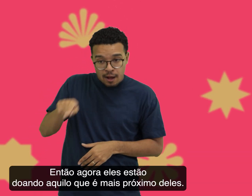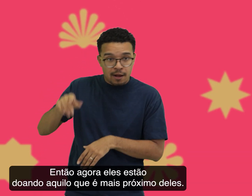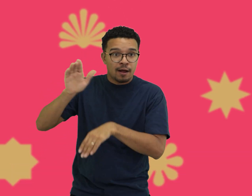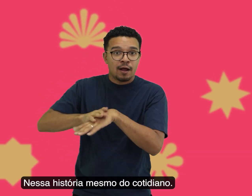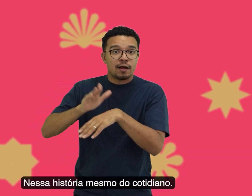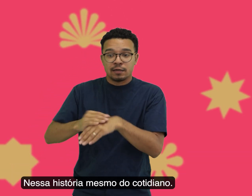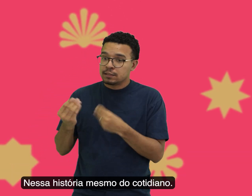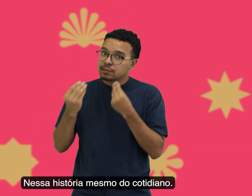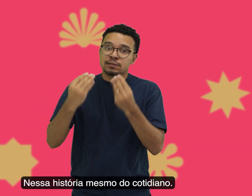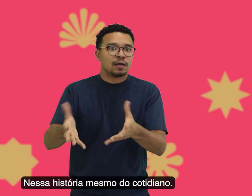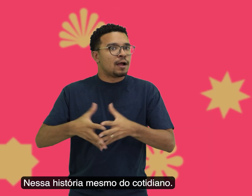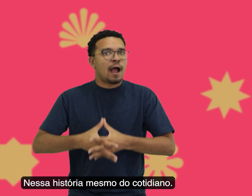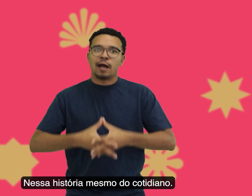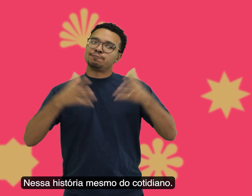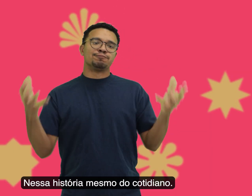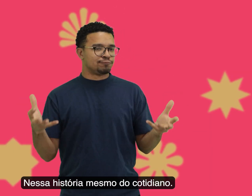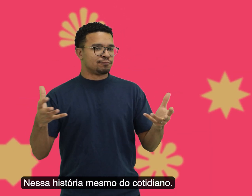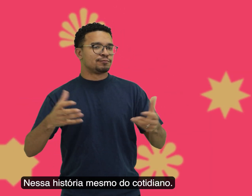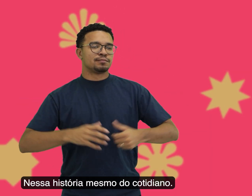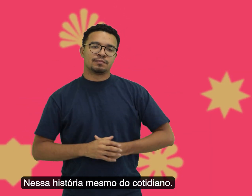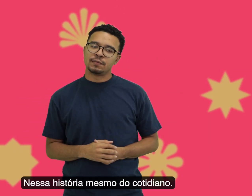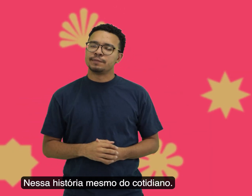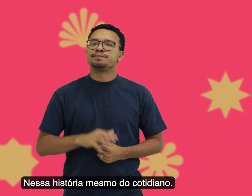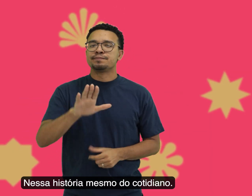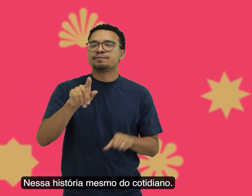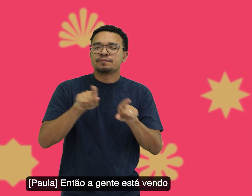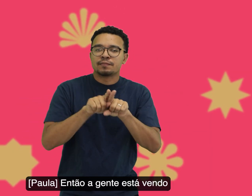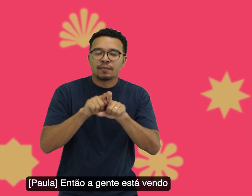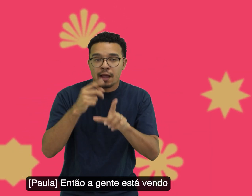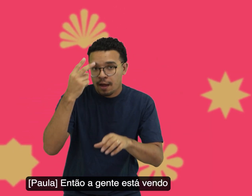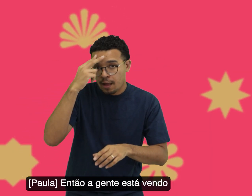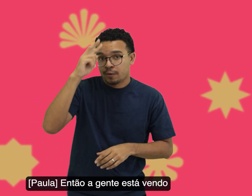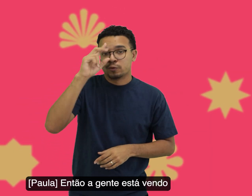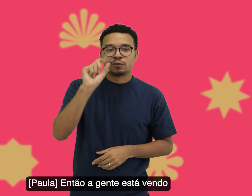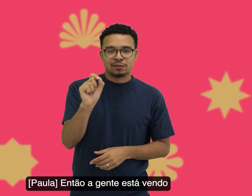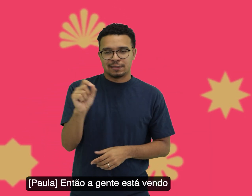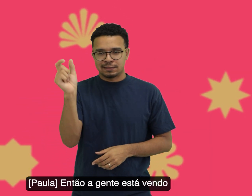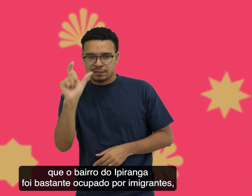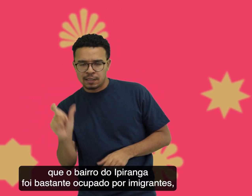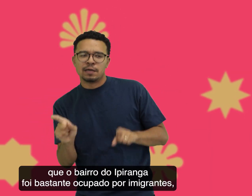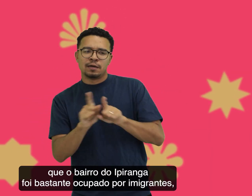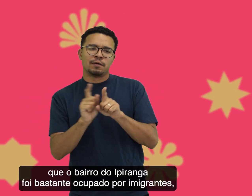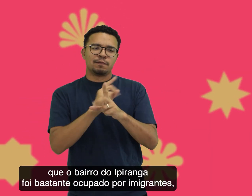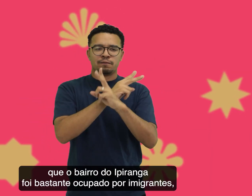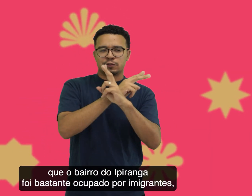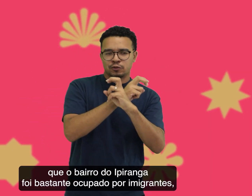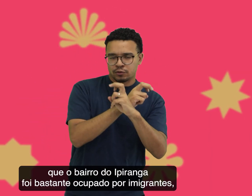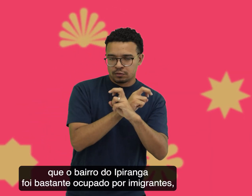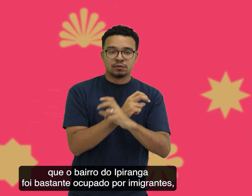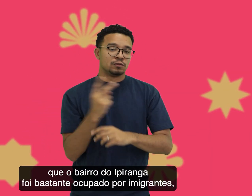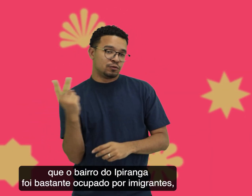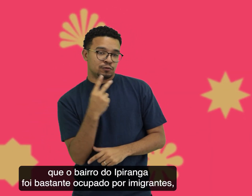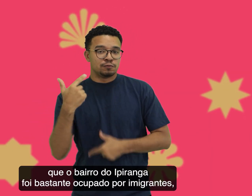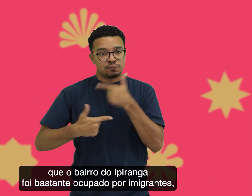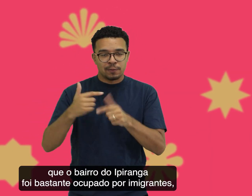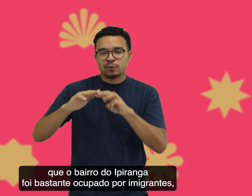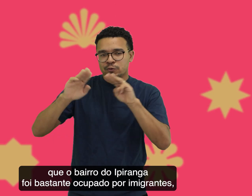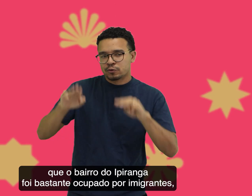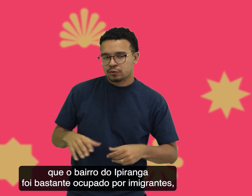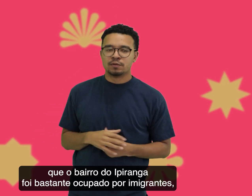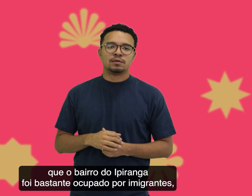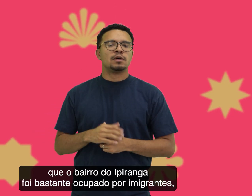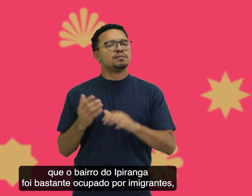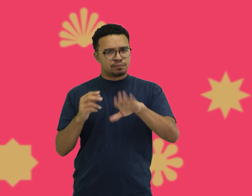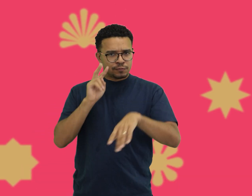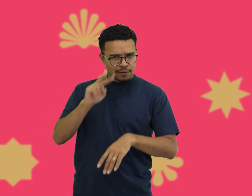mais próximo deles, né, essa história mesmo do cotidiano. Então a gente tá vendo que o bairro do Ipiranga foi